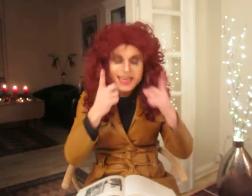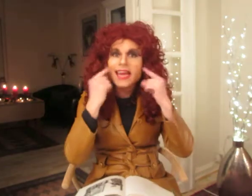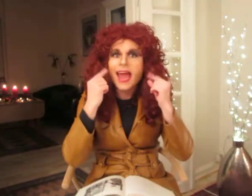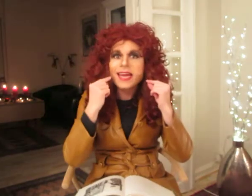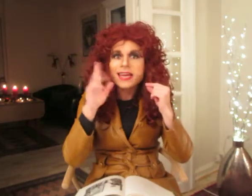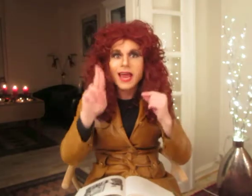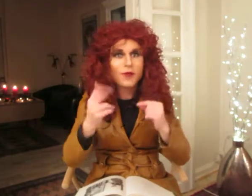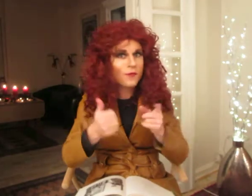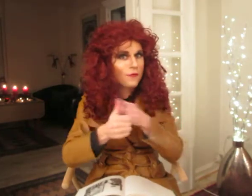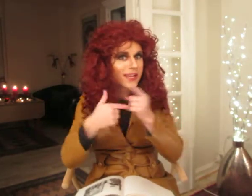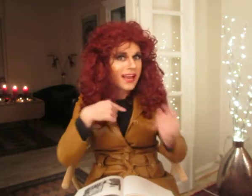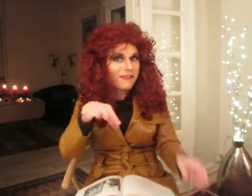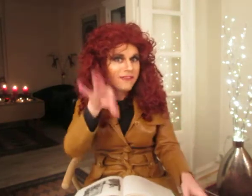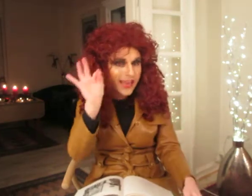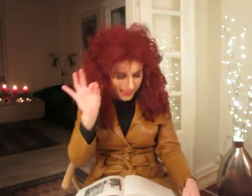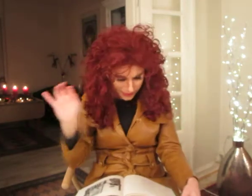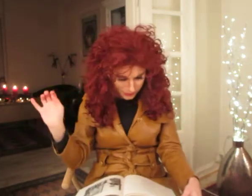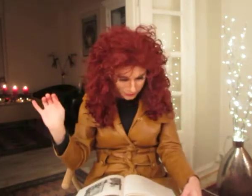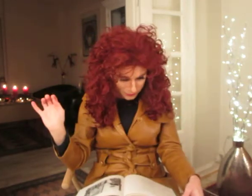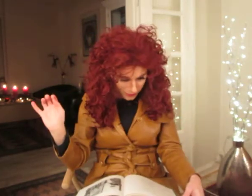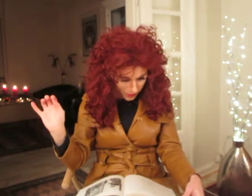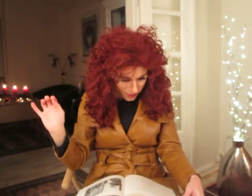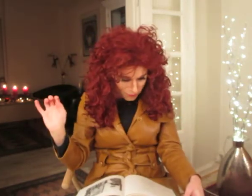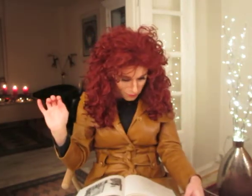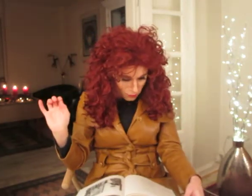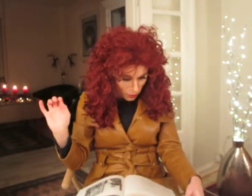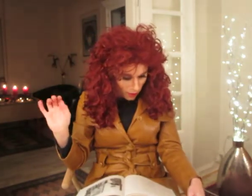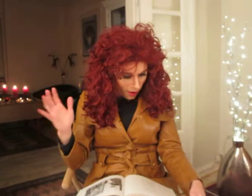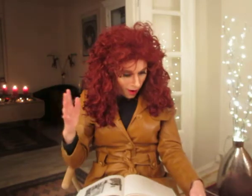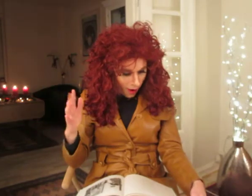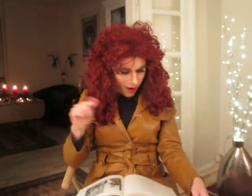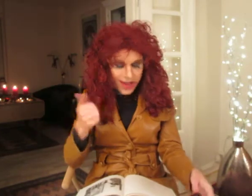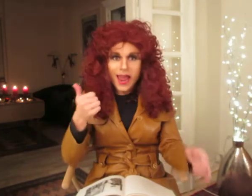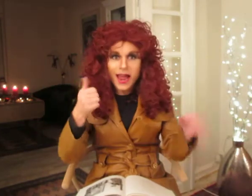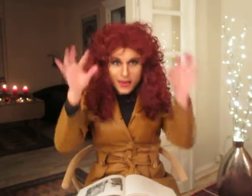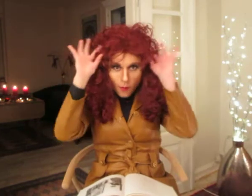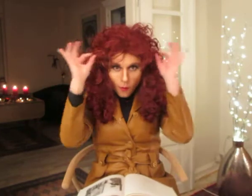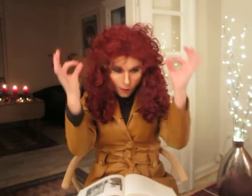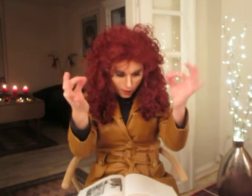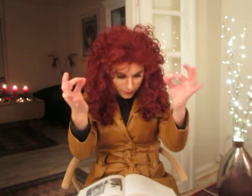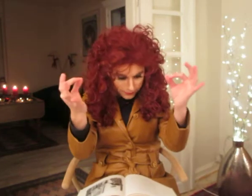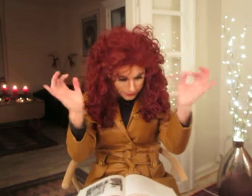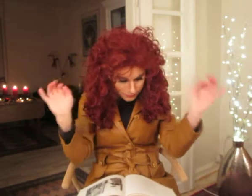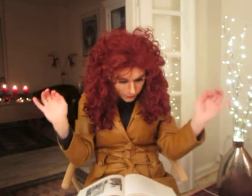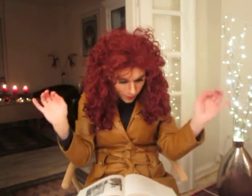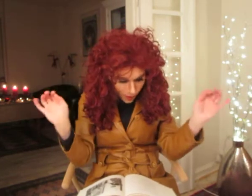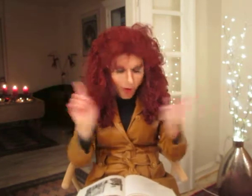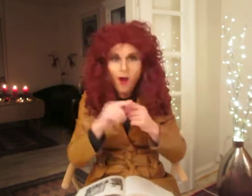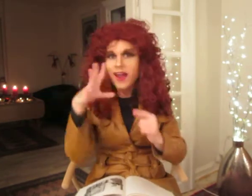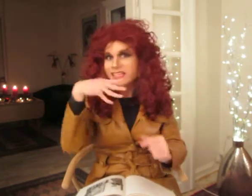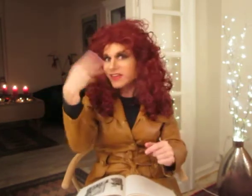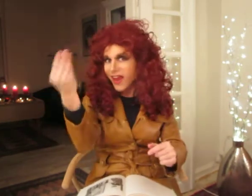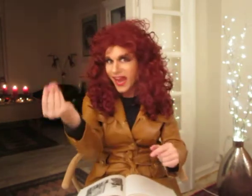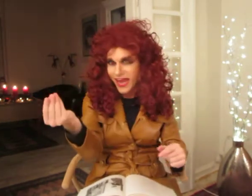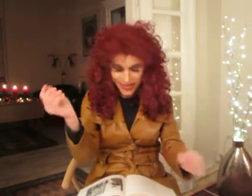kak kan nu få sig finde! Og der er et horn! Og en dvane!